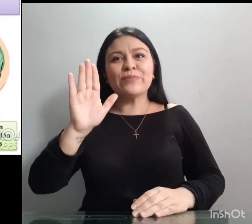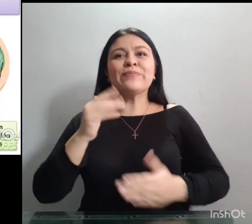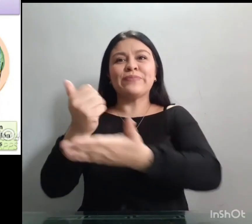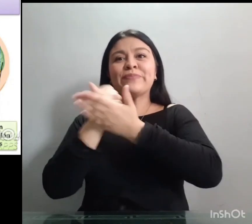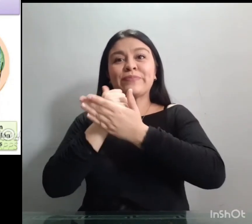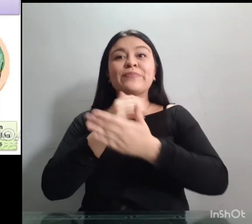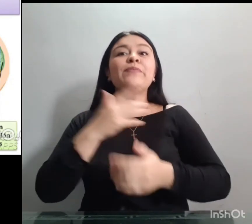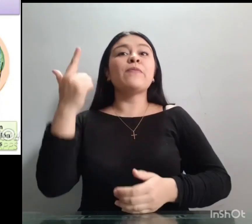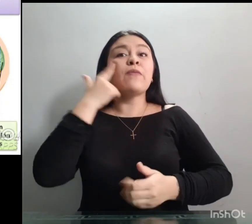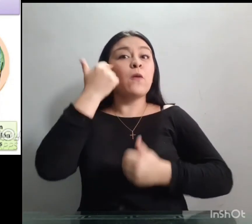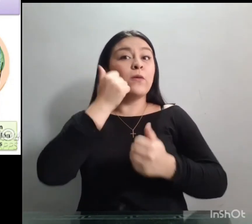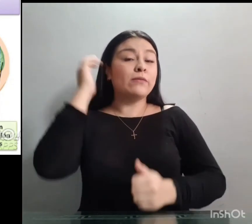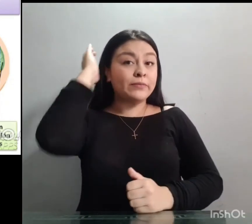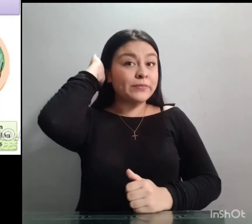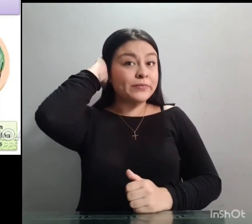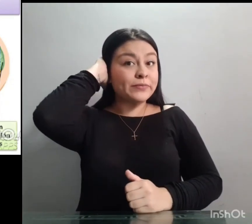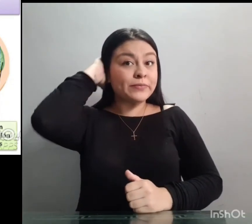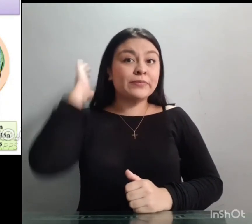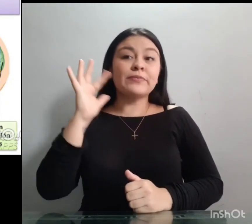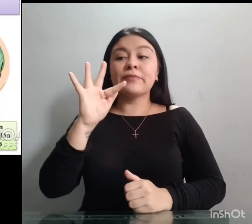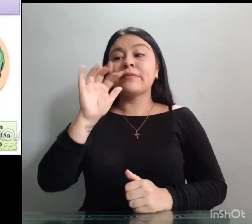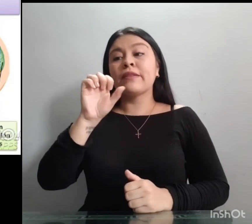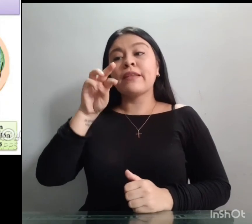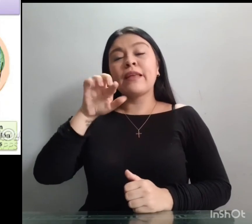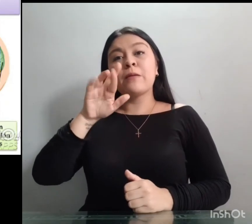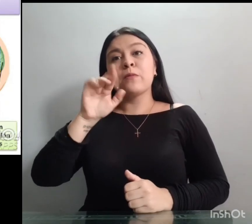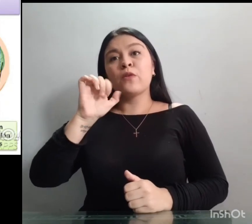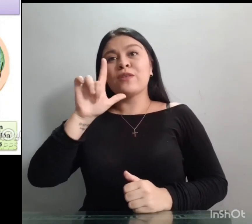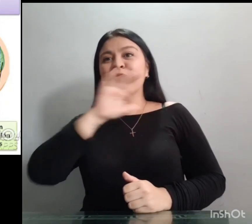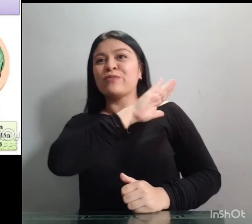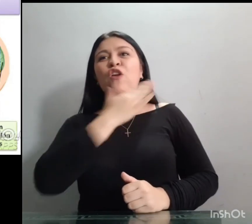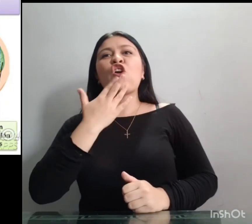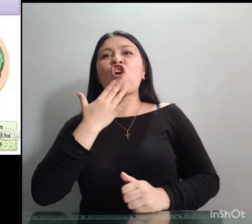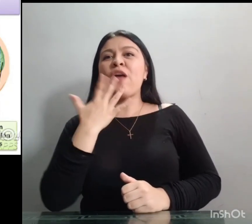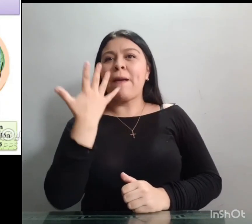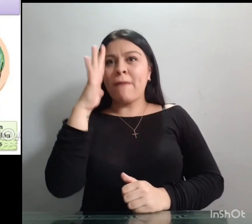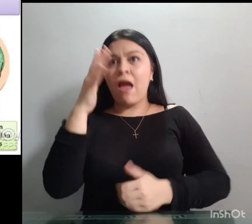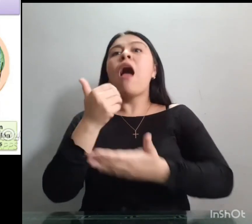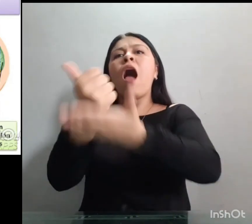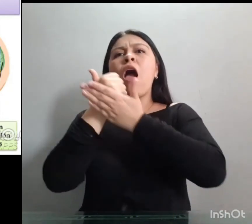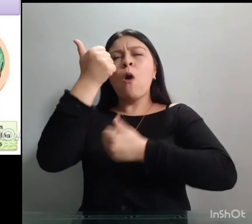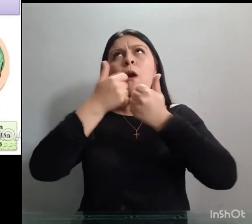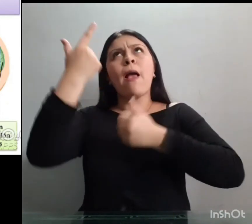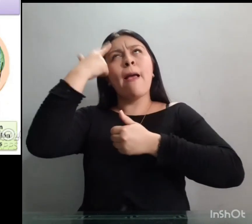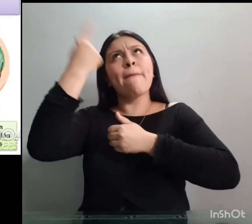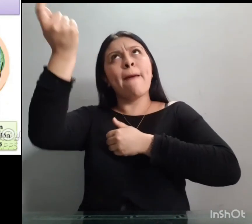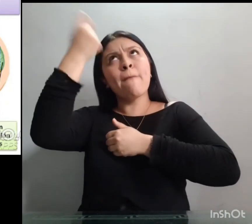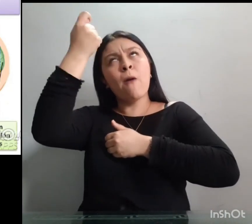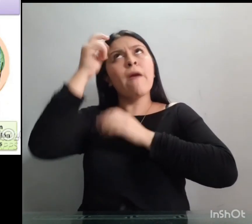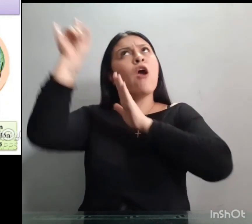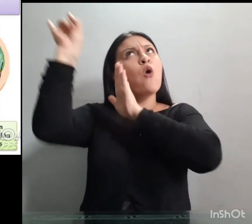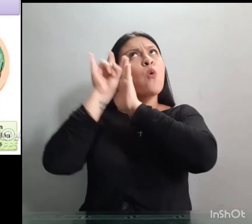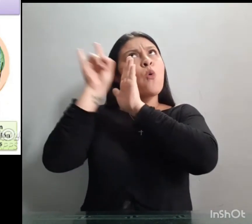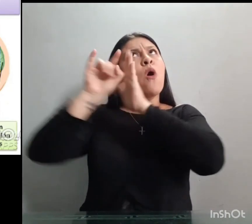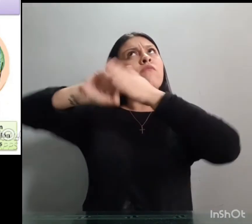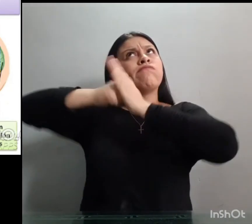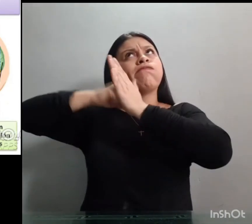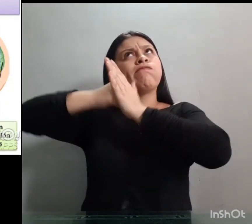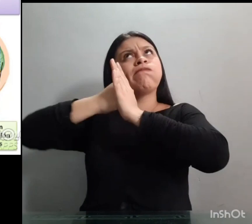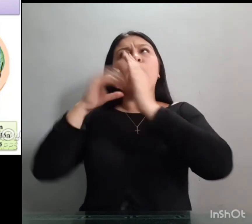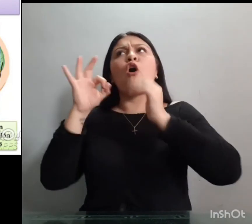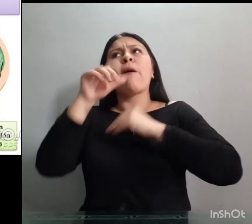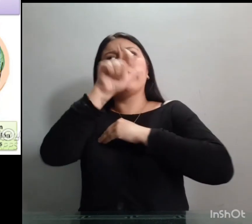temporal permite guardar información en la memoria, oír los sonidos, por ejemplo, si alguien habla, escuchar